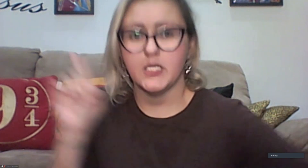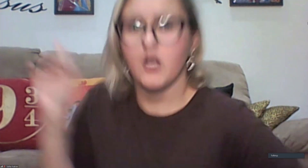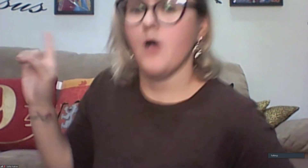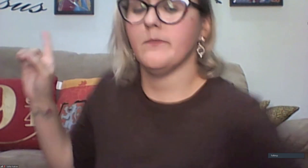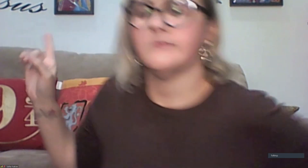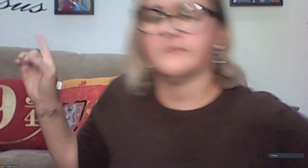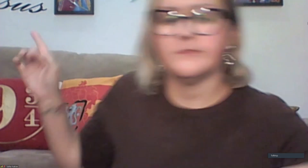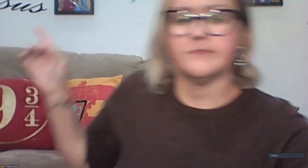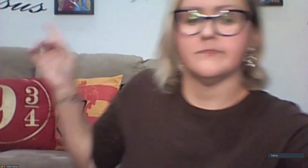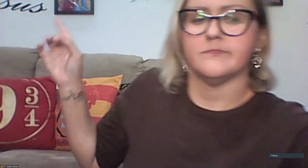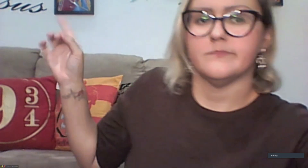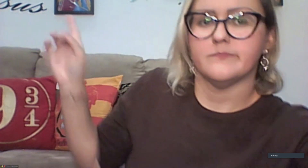vou mostrar, olha.